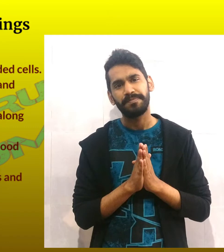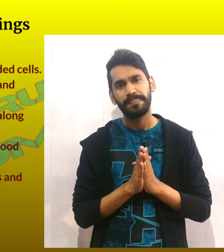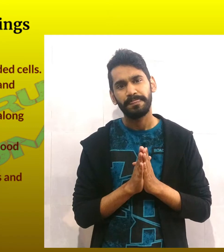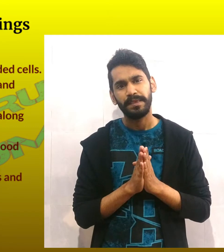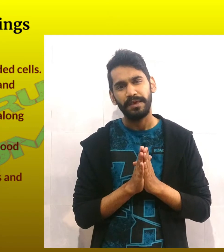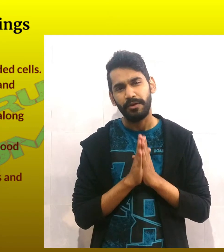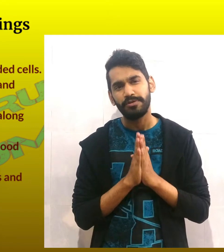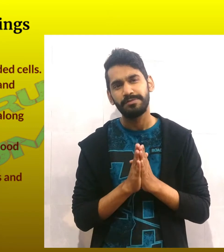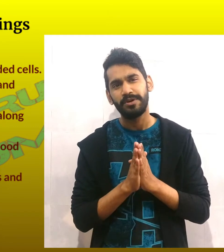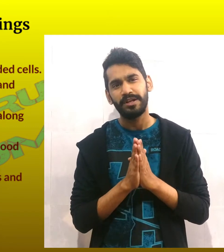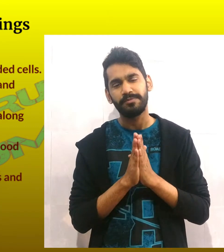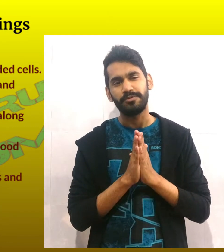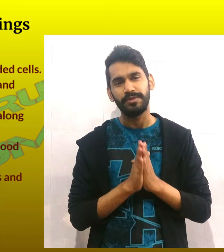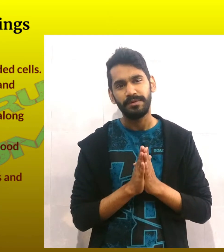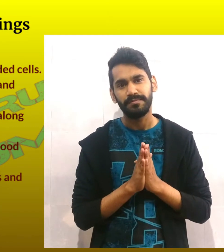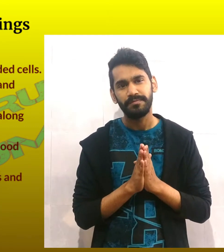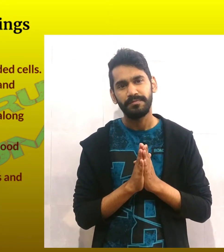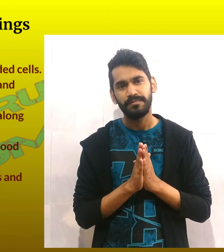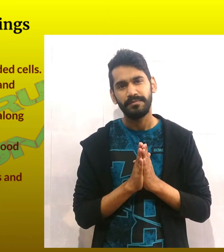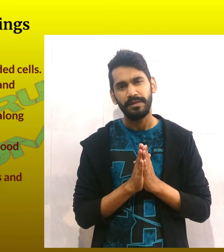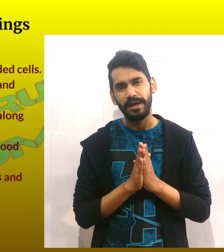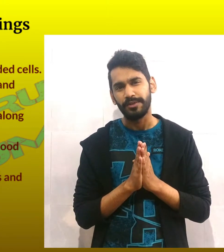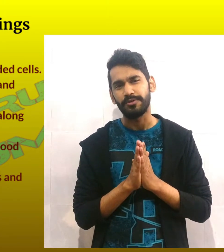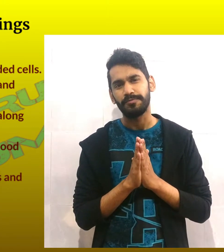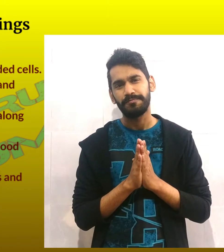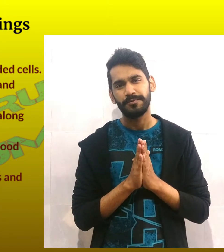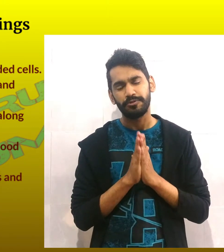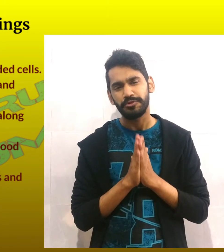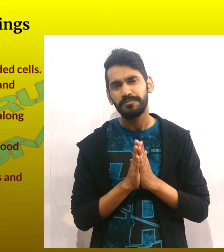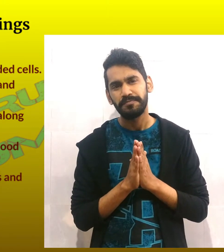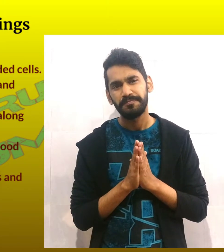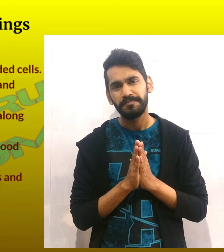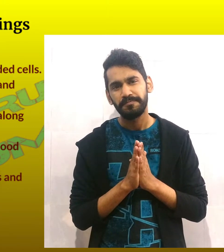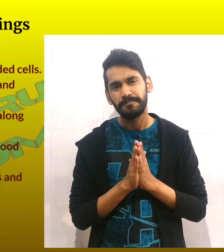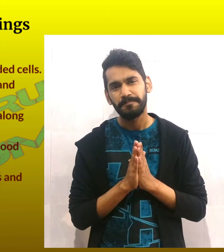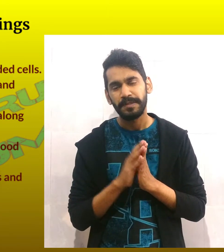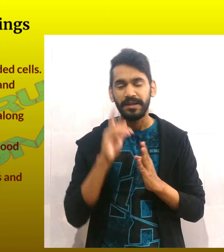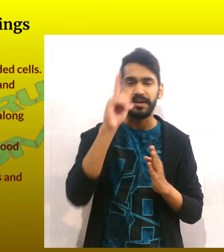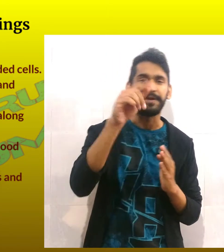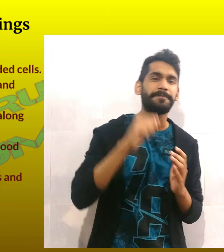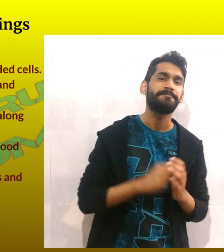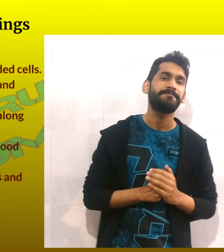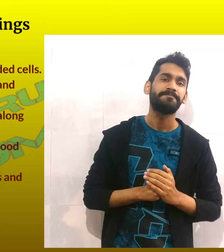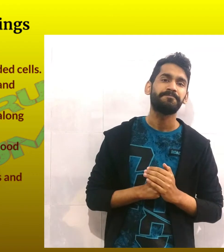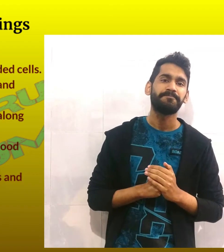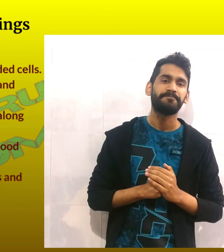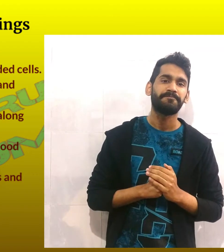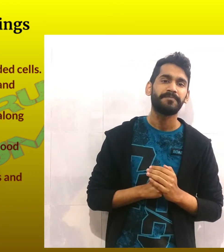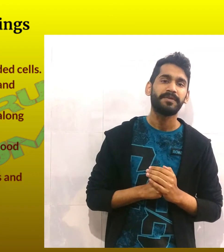बचा? एक और चीज़ भी ट्रांसपोर्ट होती है, याद करो, सोचो। राइट,